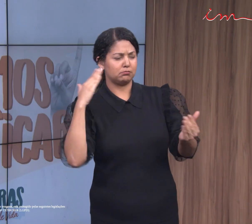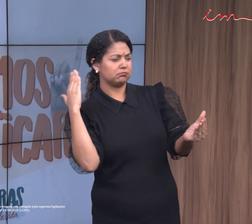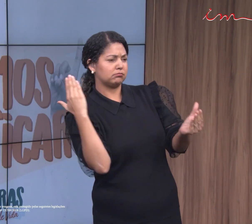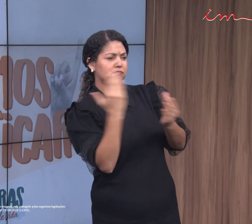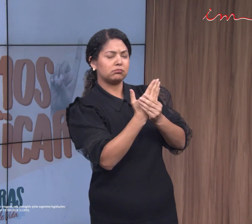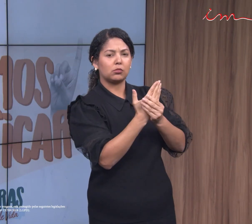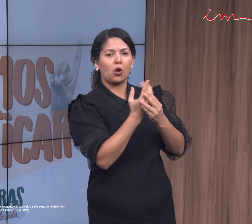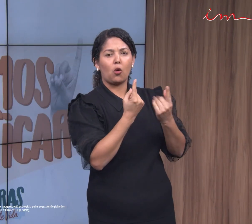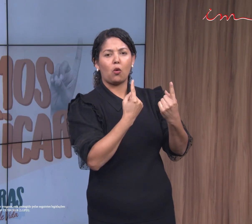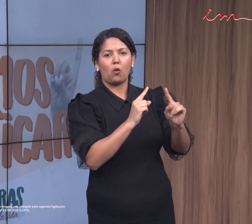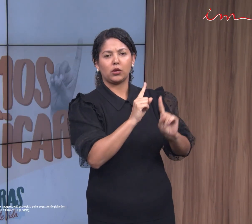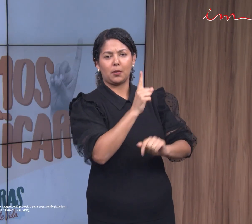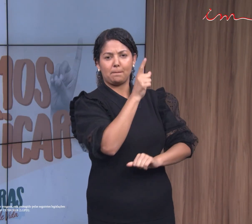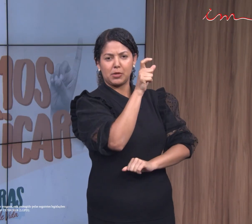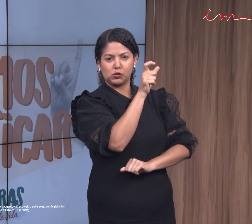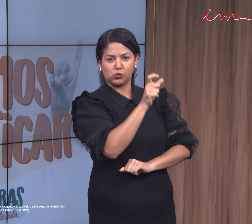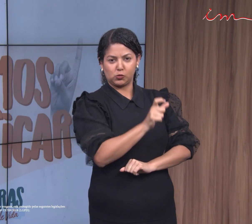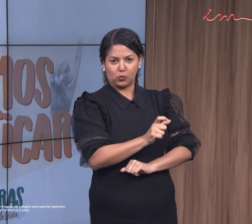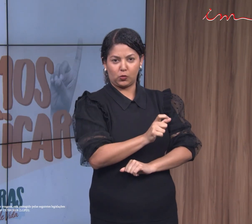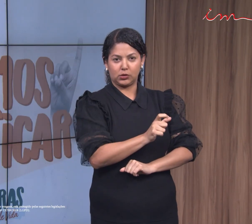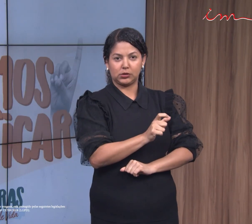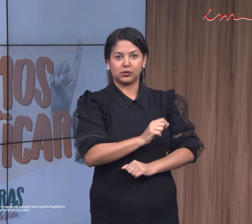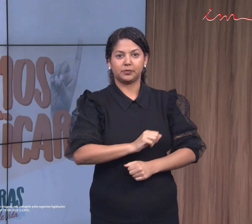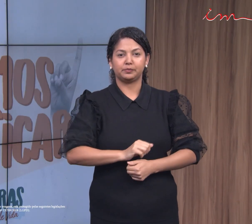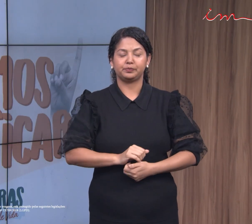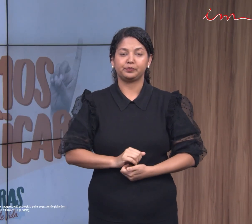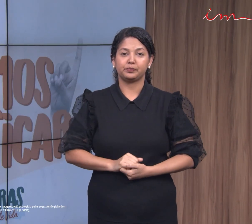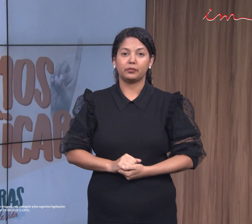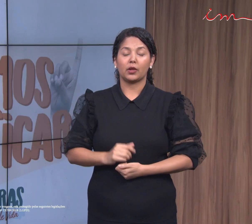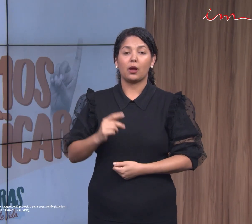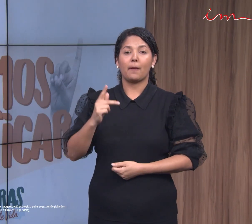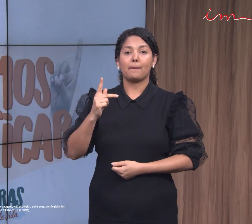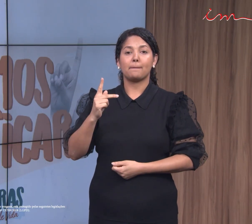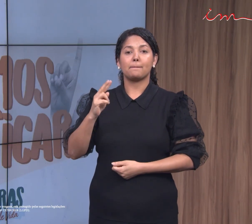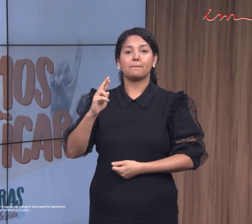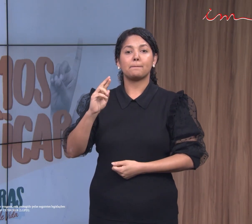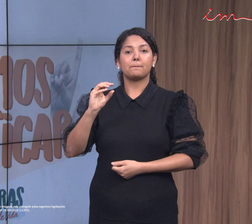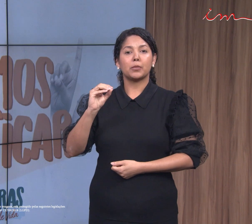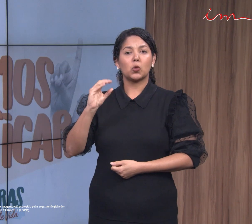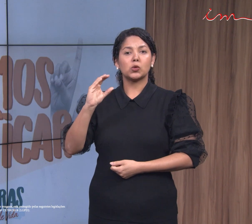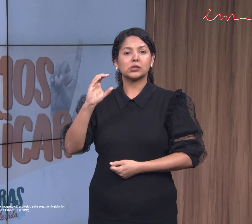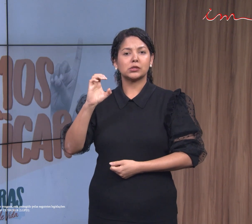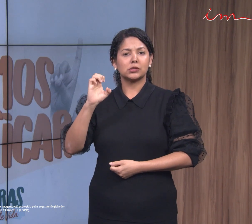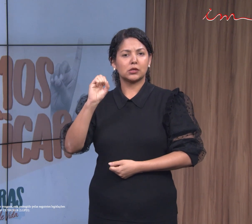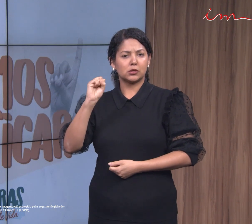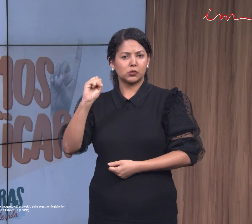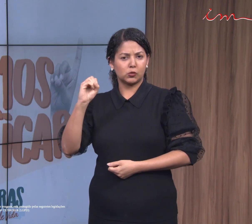Processual. O que é? É a questão do processo físico ali, contra uma pessoa na justiça.